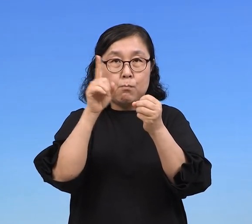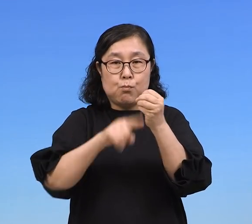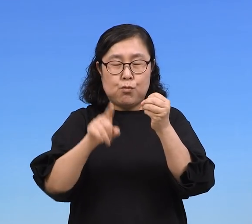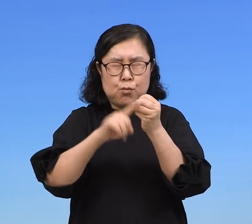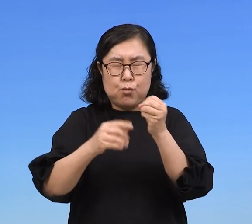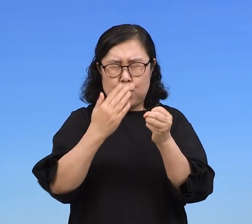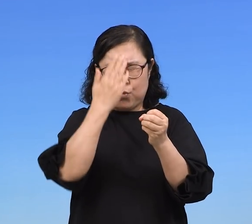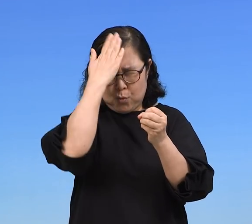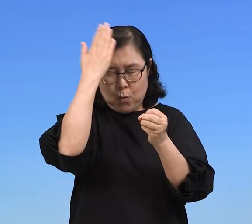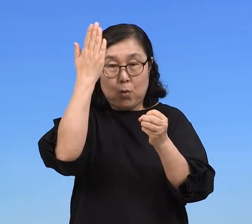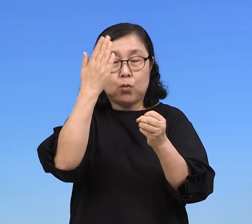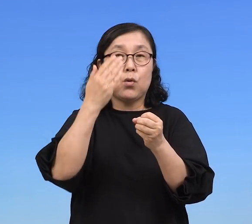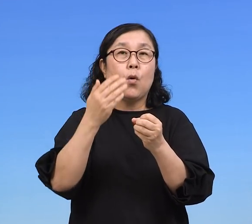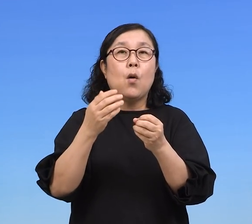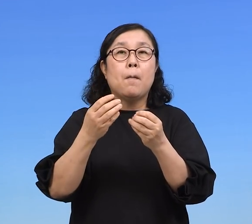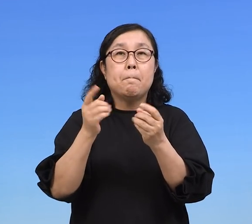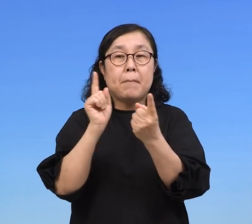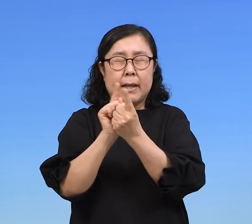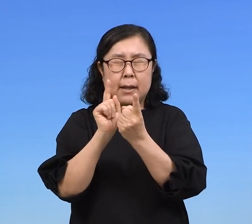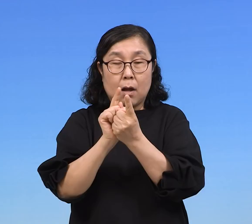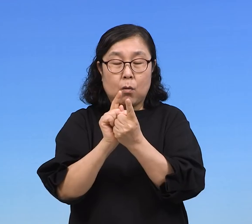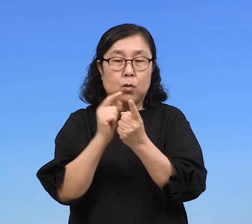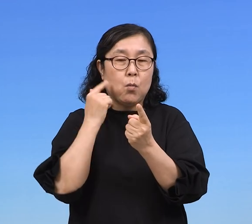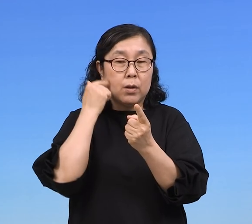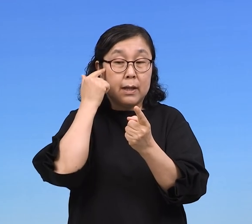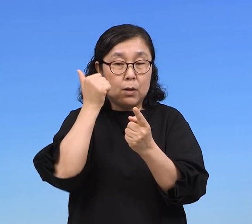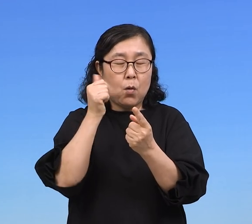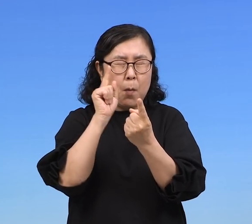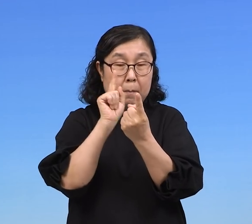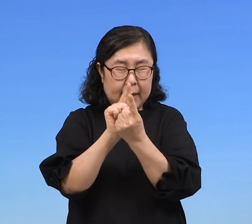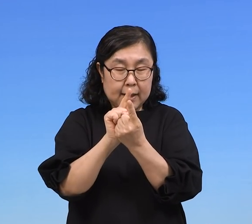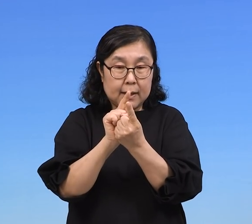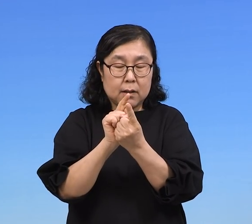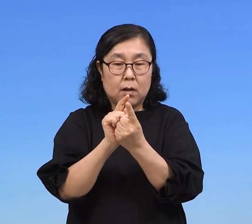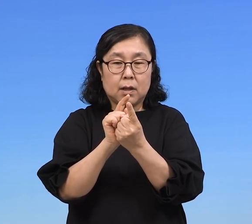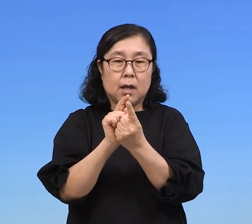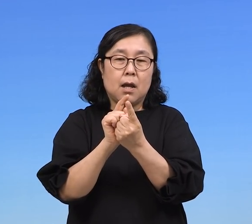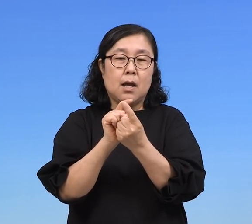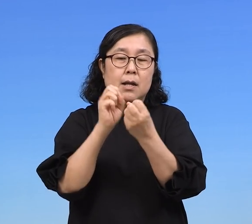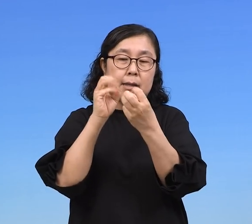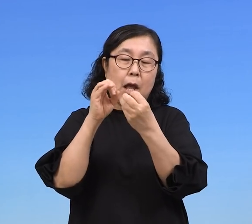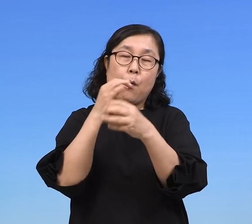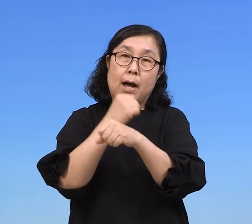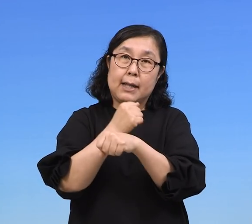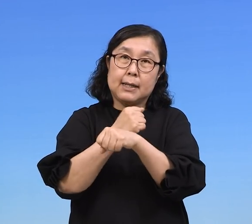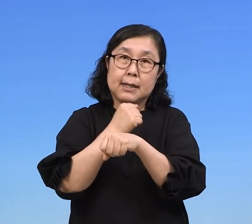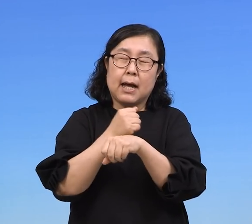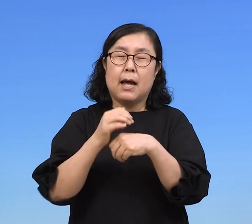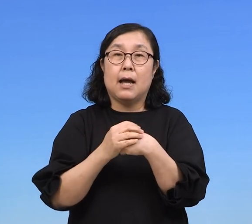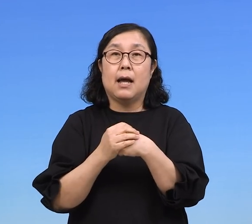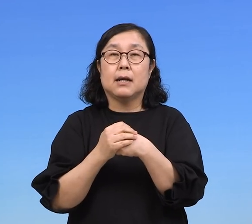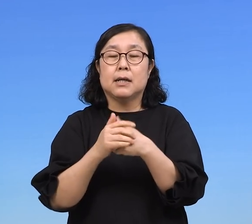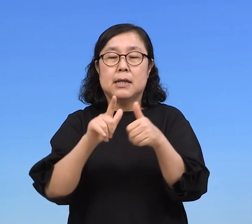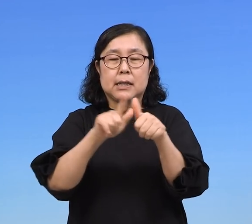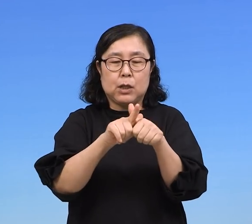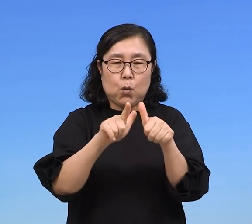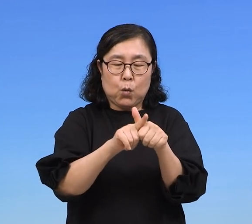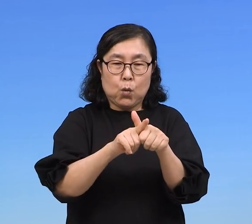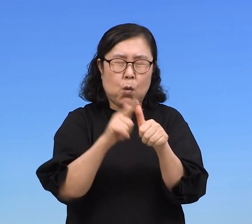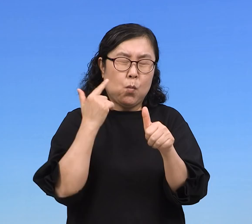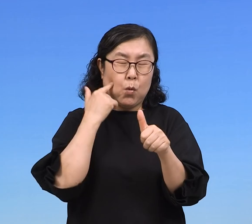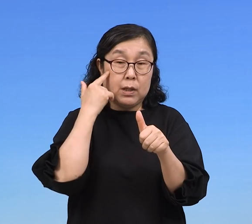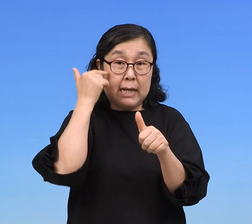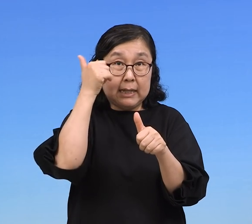지도자도 만나 대화하고, 우리 개신교 지도자도 만나 대화해 보니까 자기가 만난 그 특정인이죠, 그